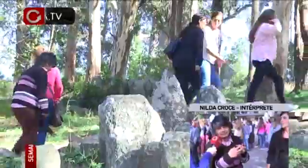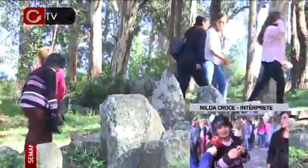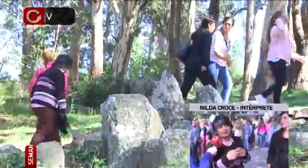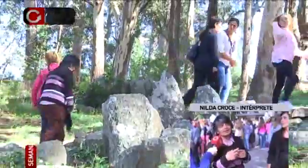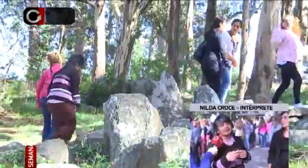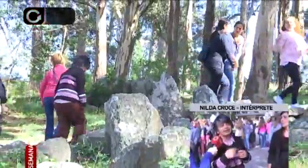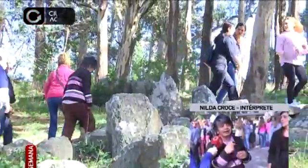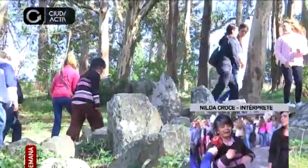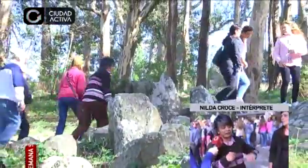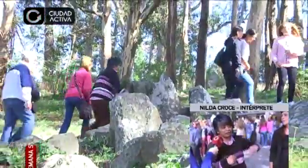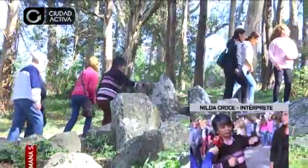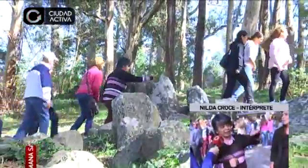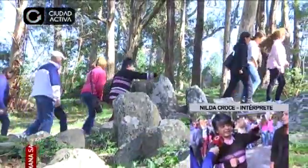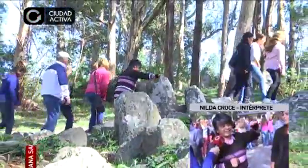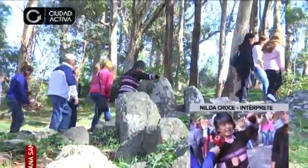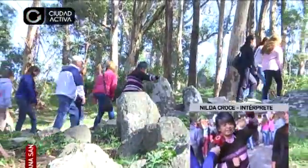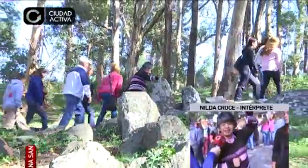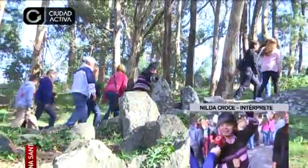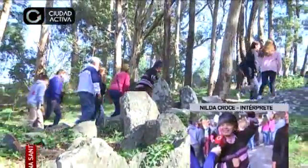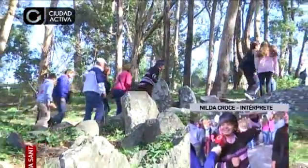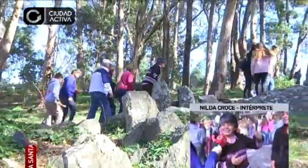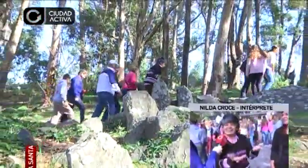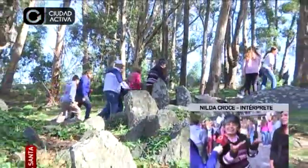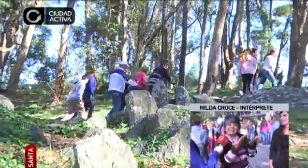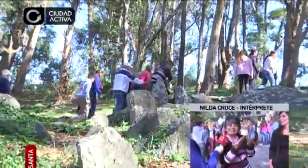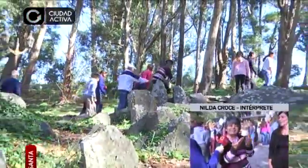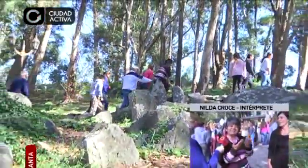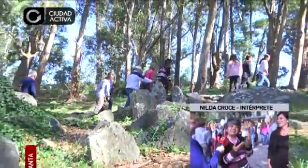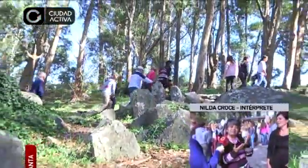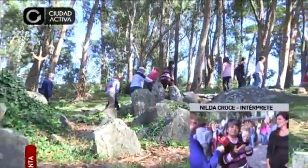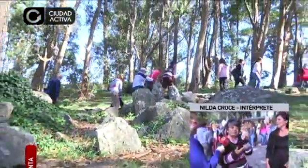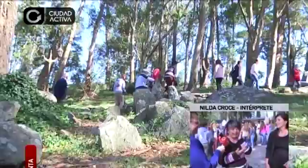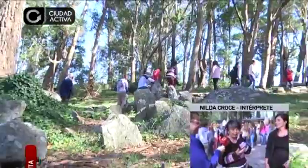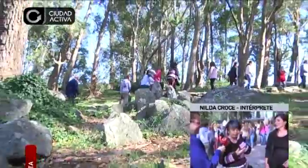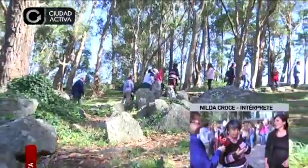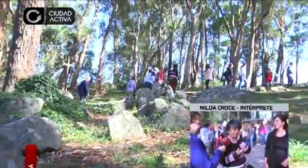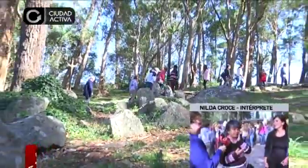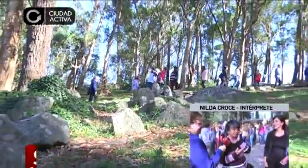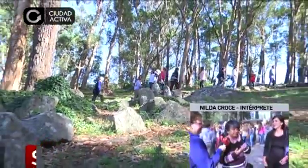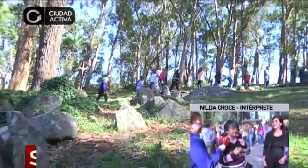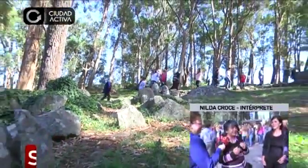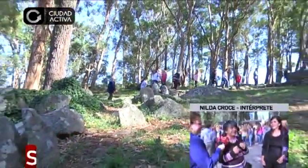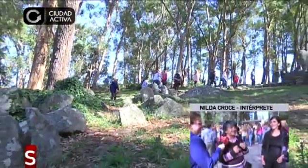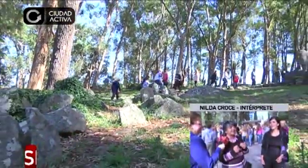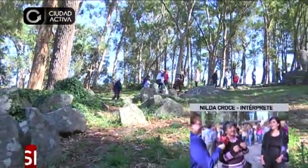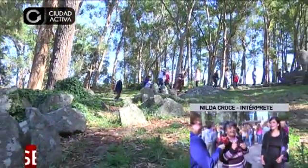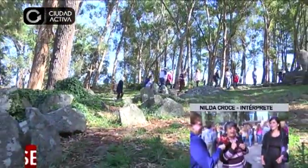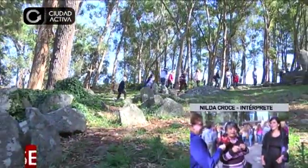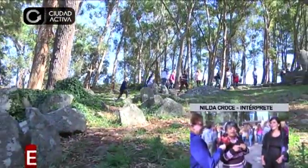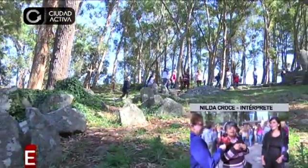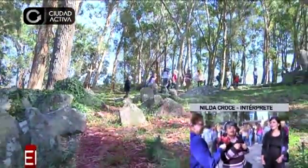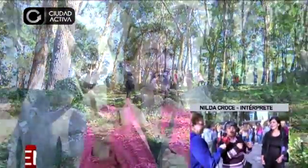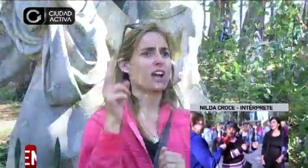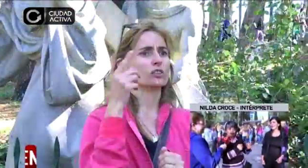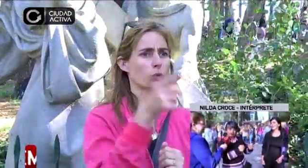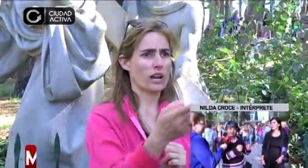comunidad. El niño fue creciendo y recibió también la confirmación.